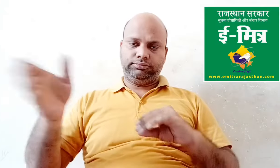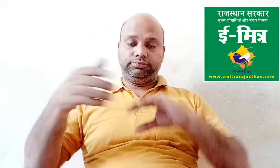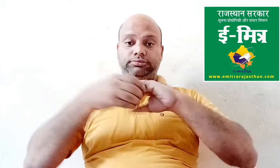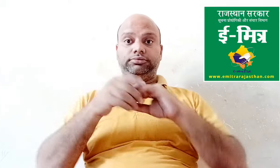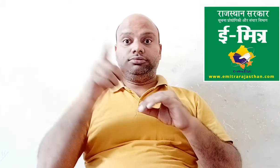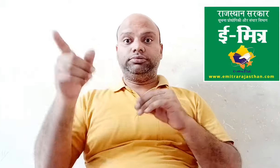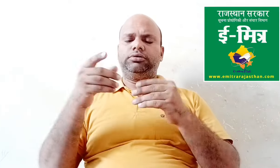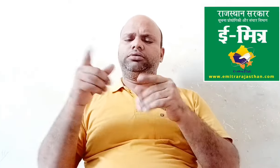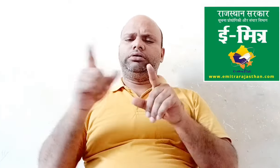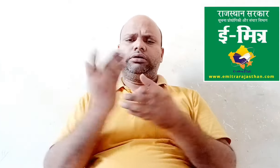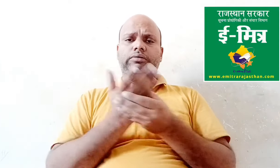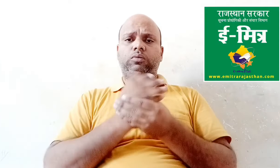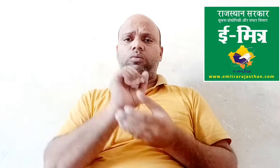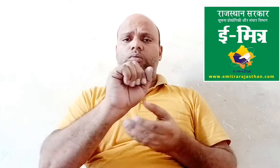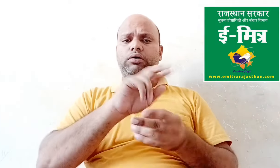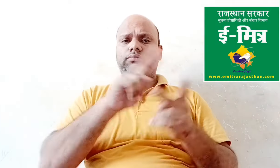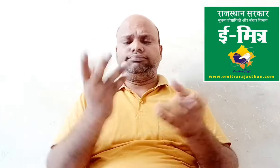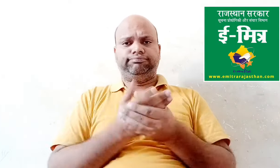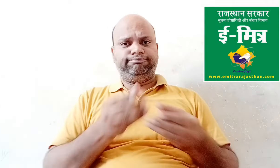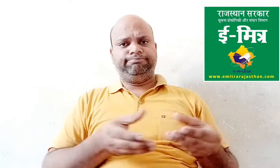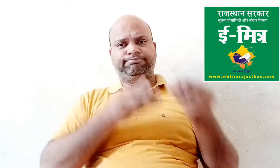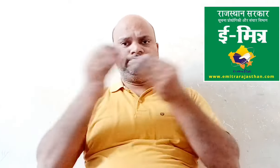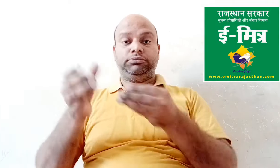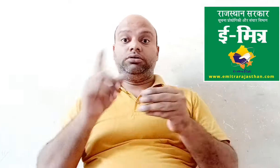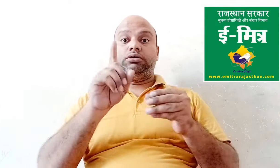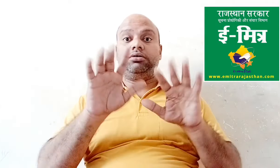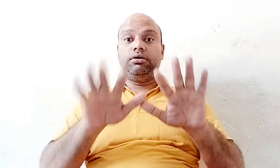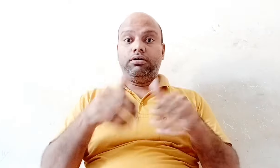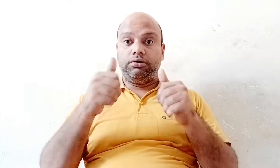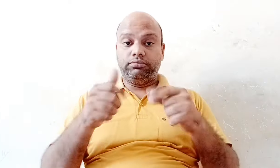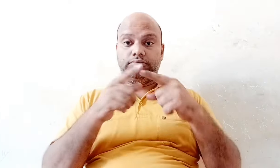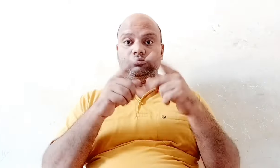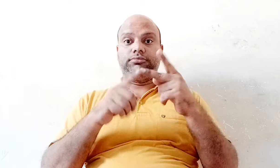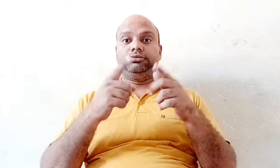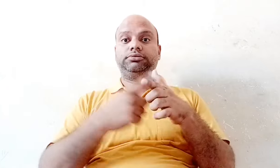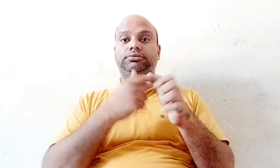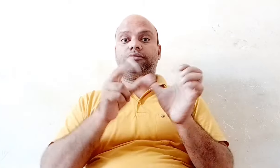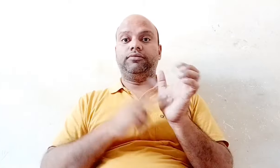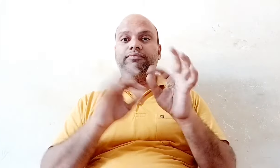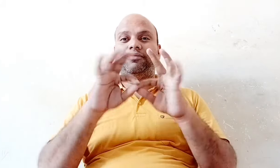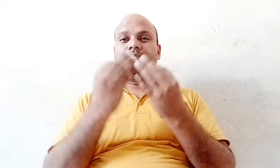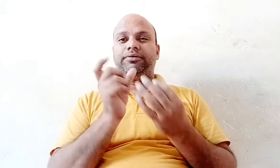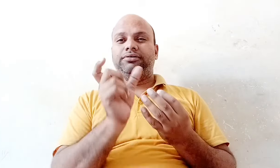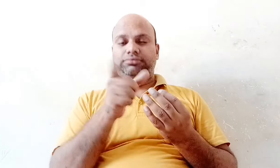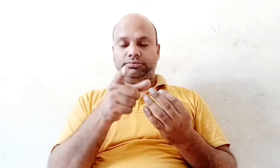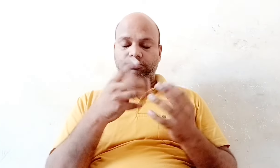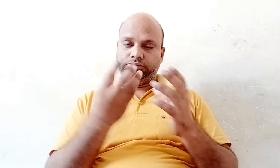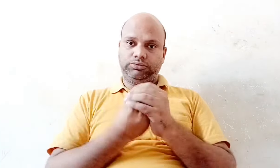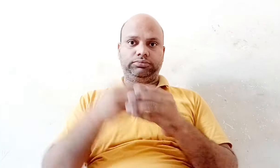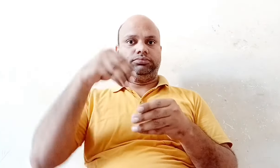Form Lie Jayagem Jinhem Raja Ki Nerdarita I Mitrikioska, Jana Suvida Kendra Athava Svaria Ki Stara She